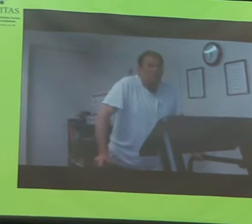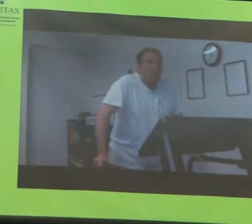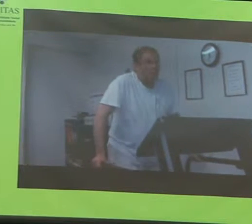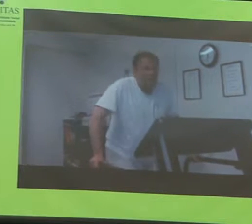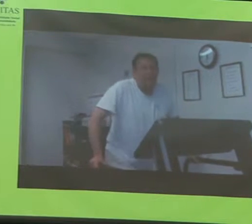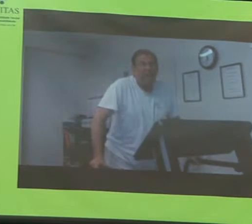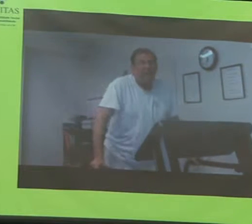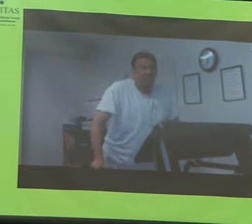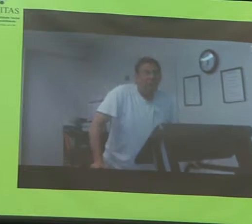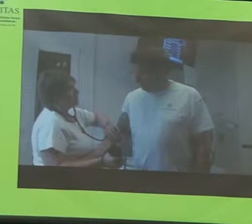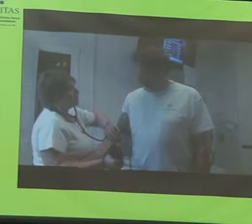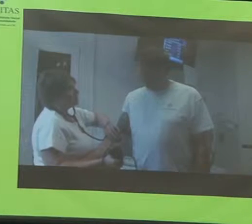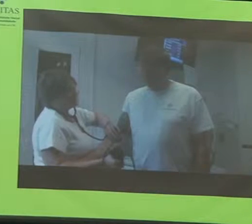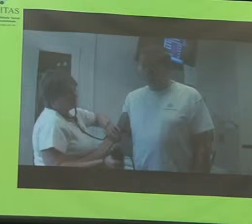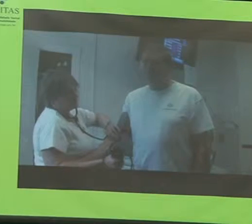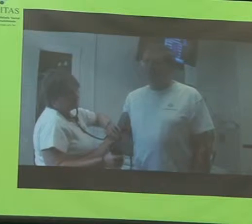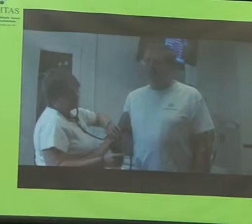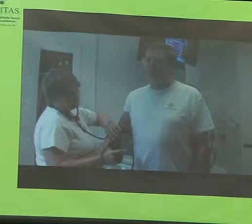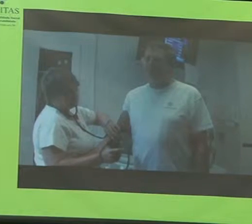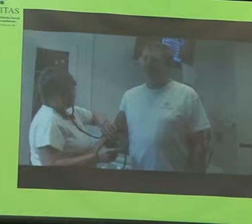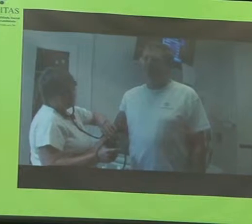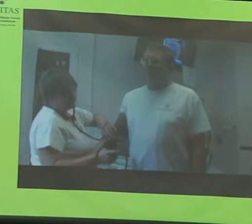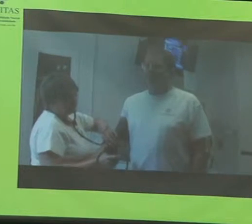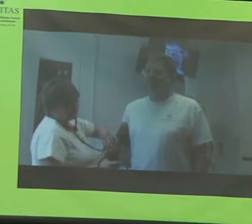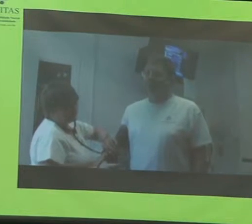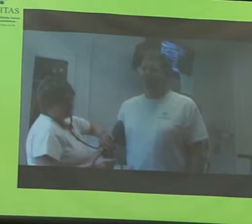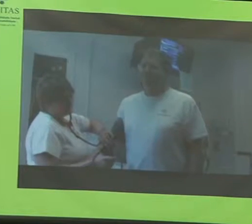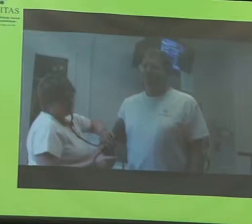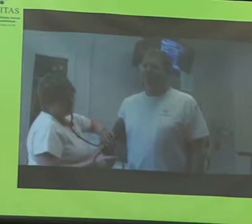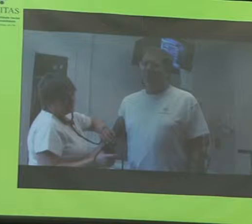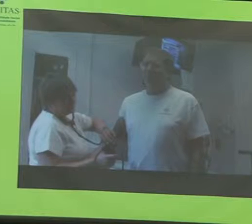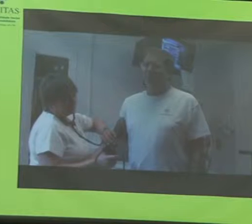depois outro. E mais outro.